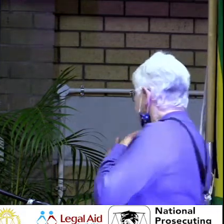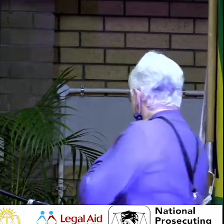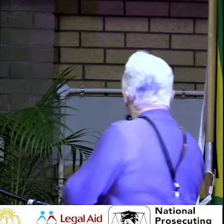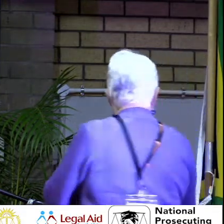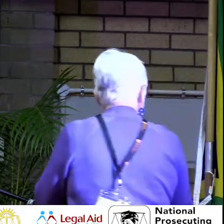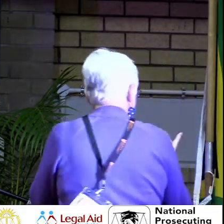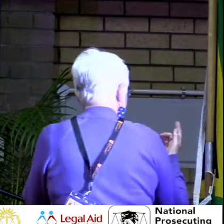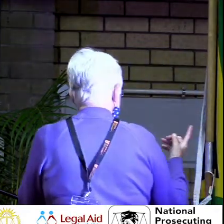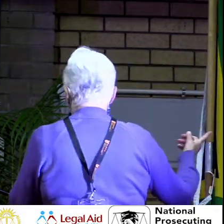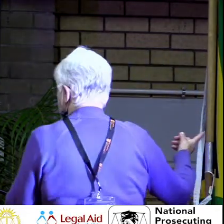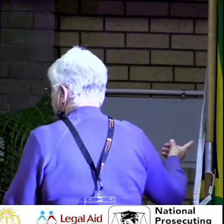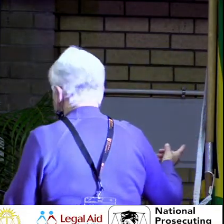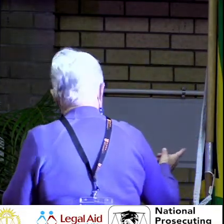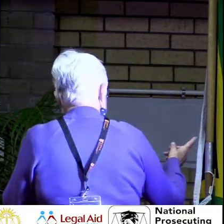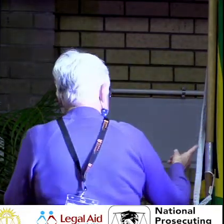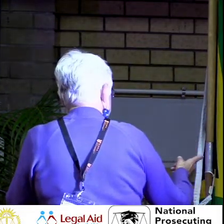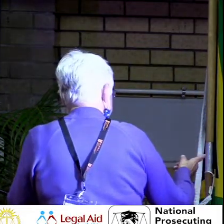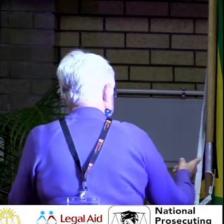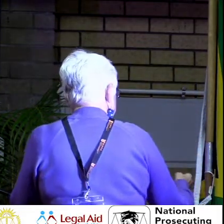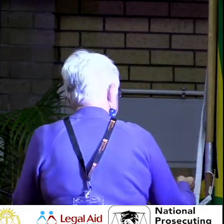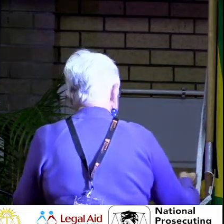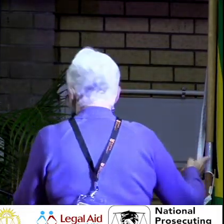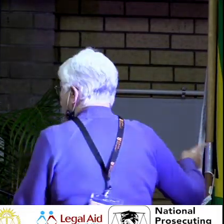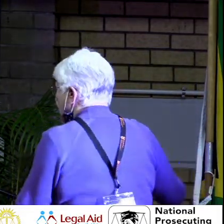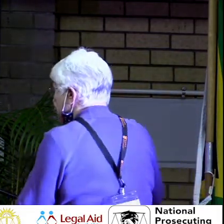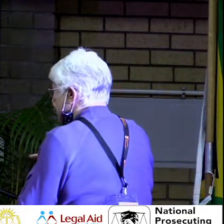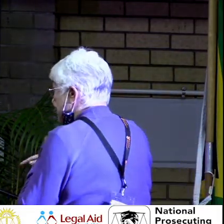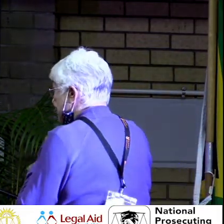Thank you, ma'am.